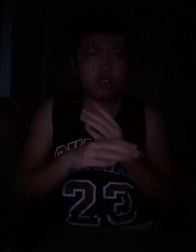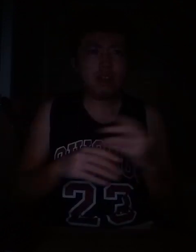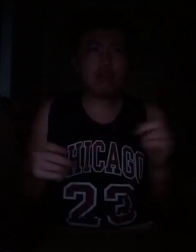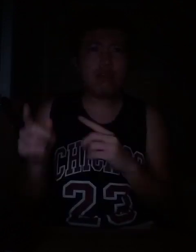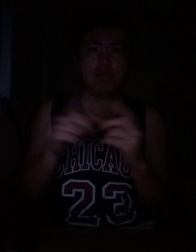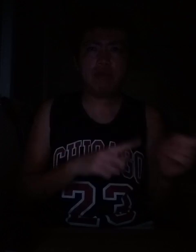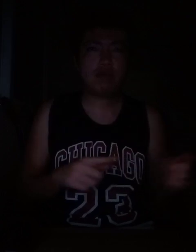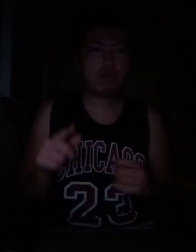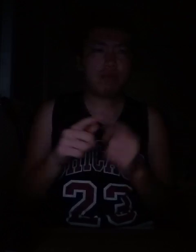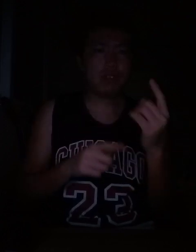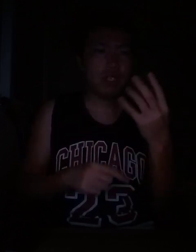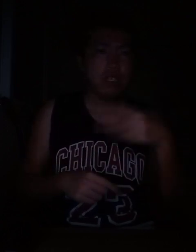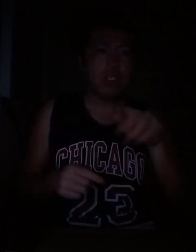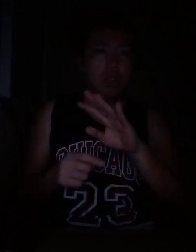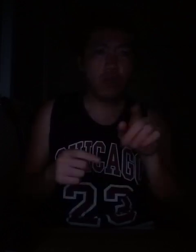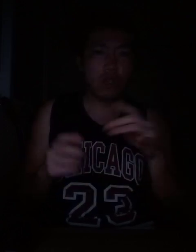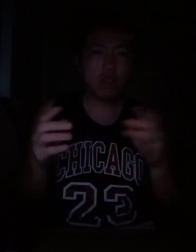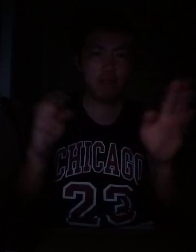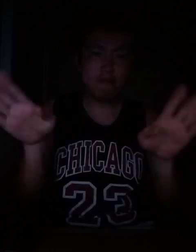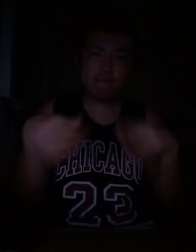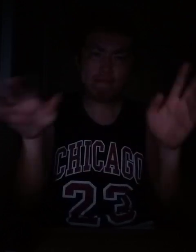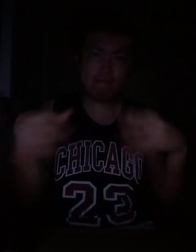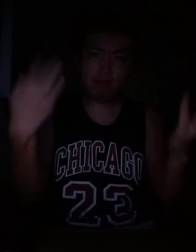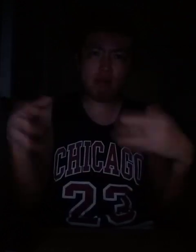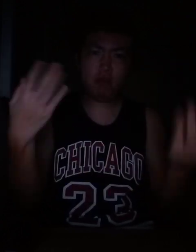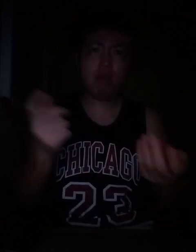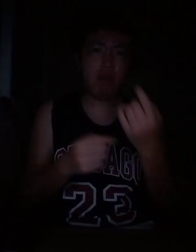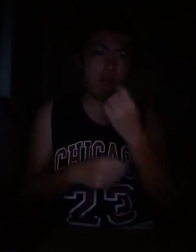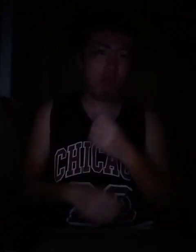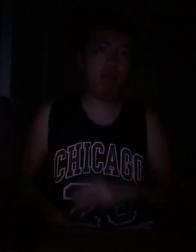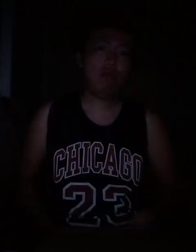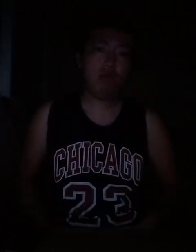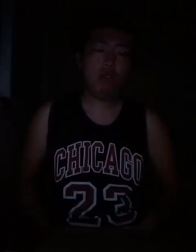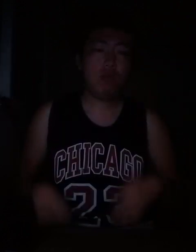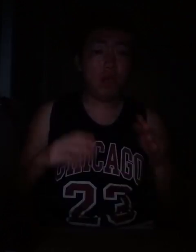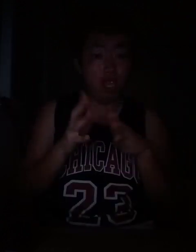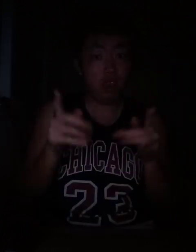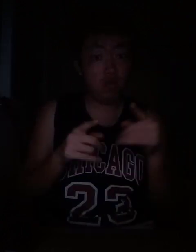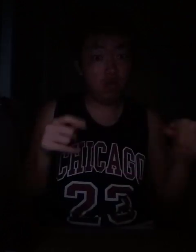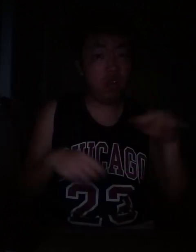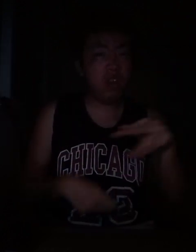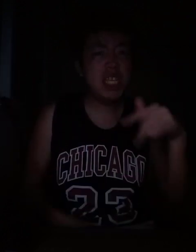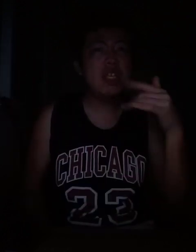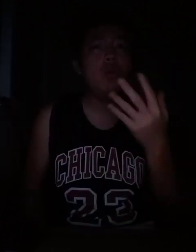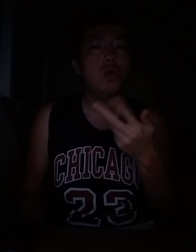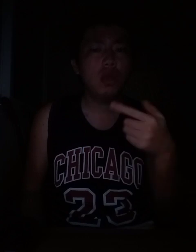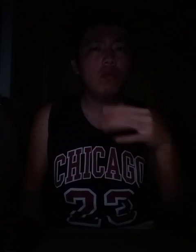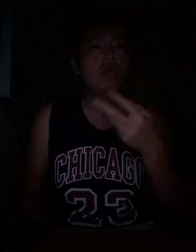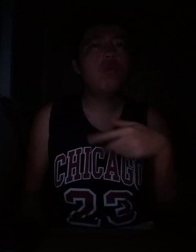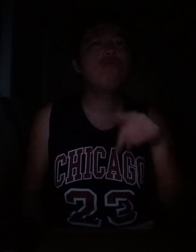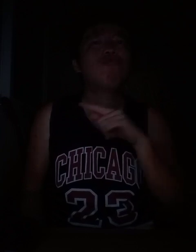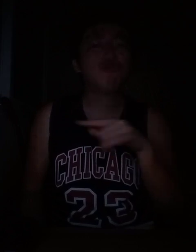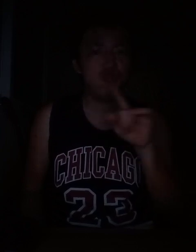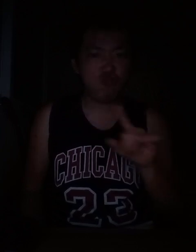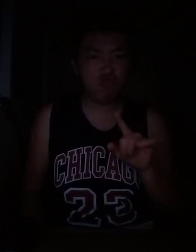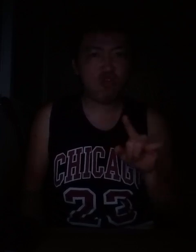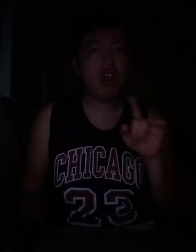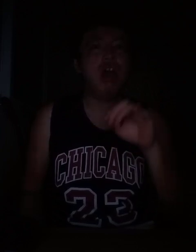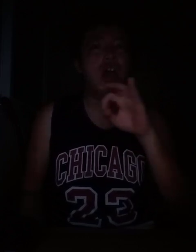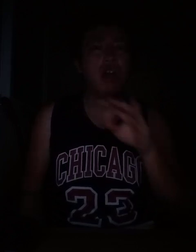will produce significant wind because they are moving so fast. 베이징 일대를 초토화시킨 5호 태풍 독수리가 동북 지역도 휩쓸고